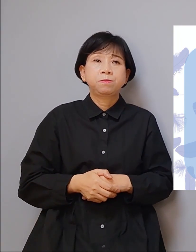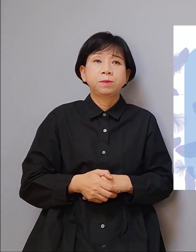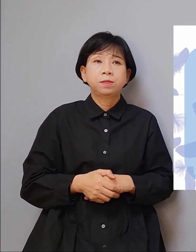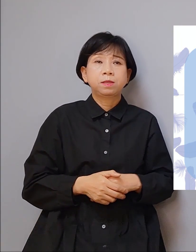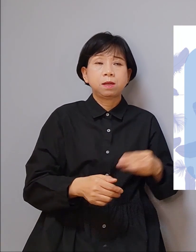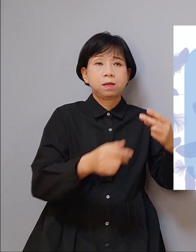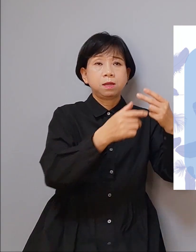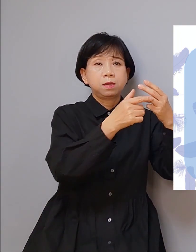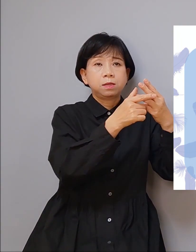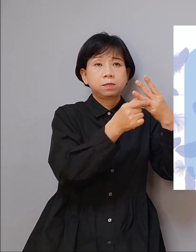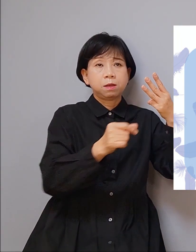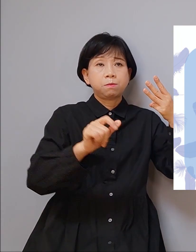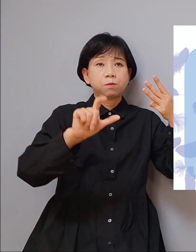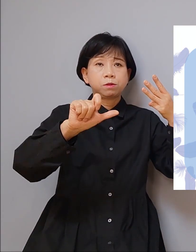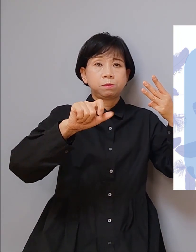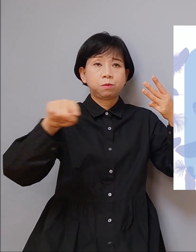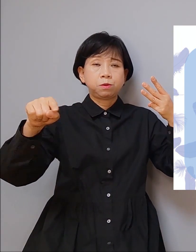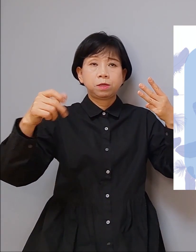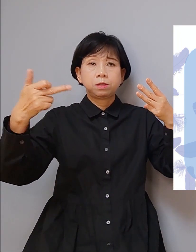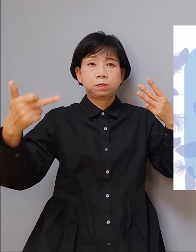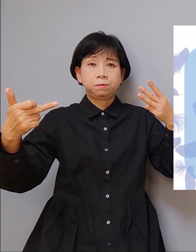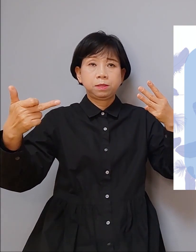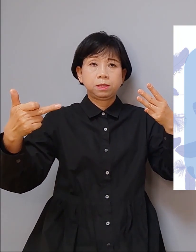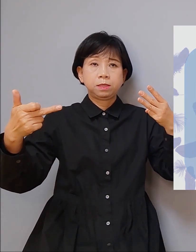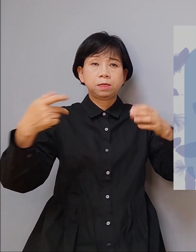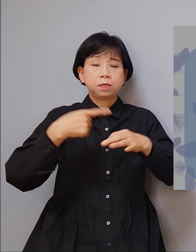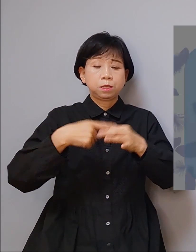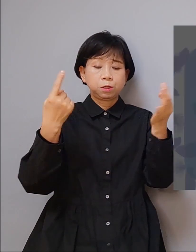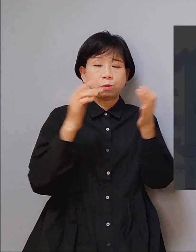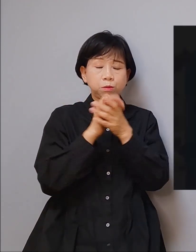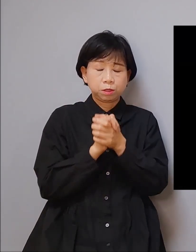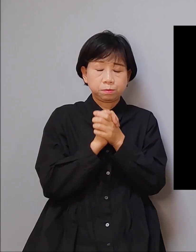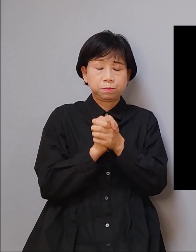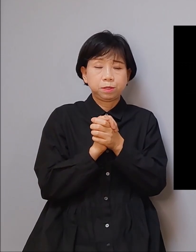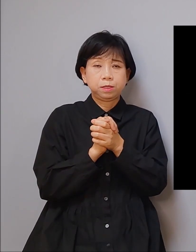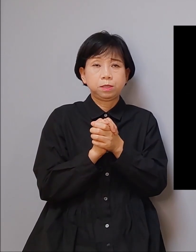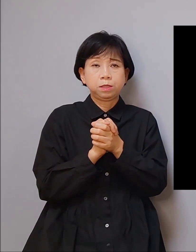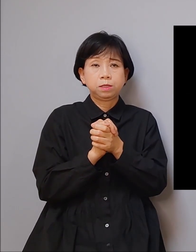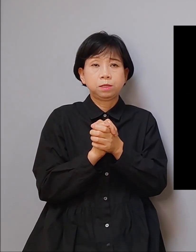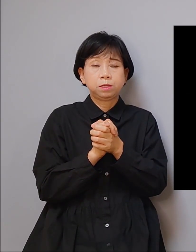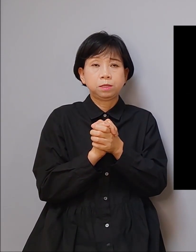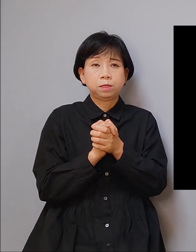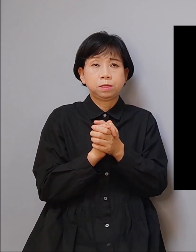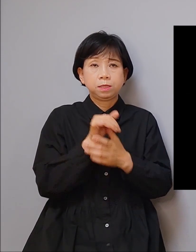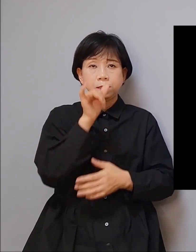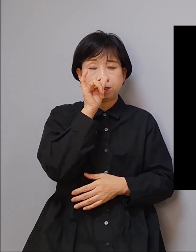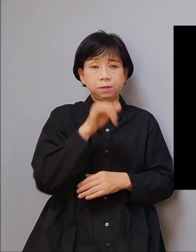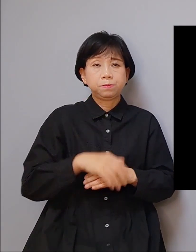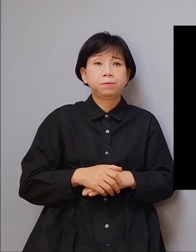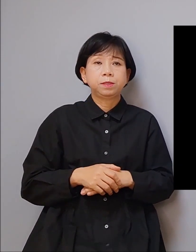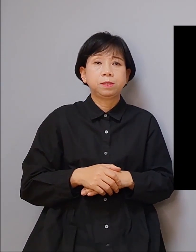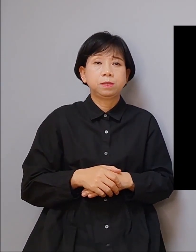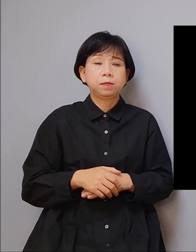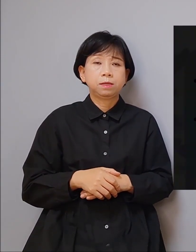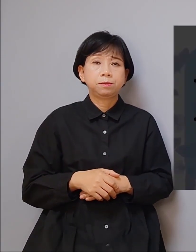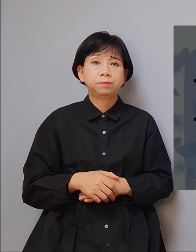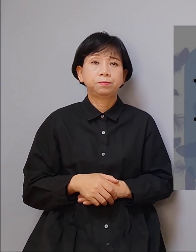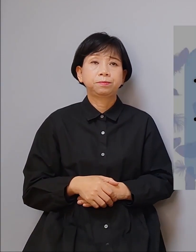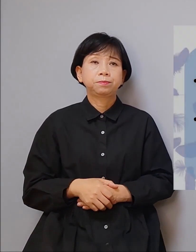17일 금요일까지 저녁 7시 10분에 기도 11조가 있습니다. 이번 주 목요 전도는 믿음 3, 소망 3마을입니다.